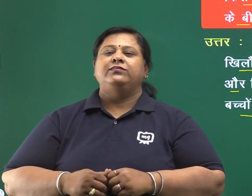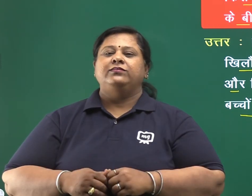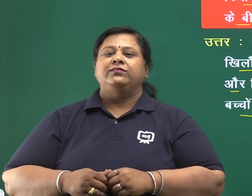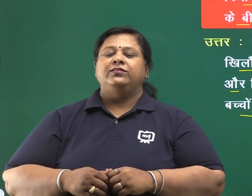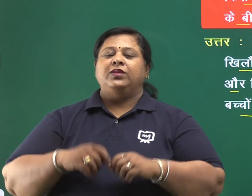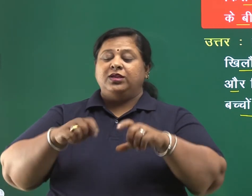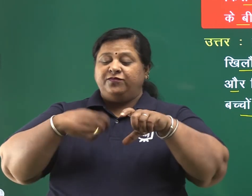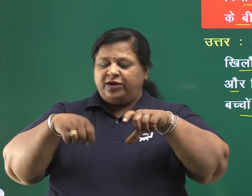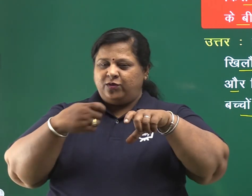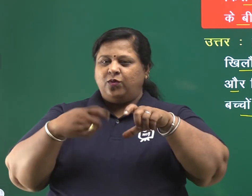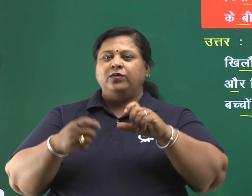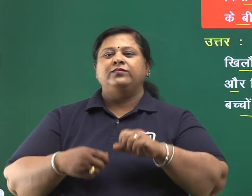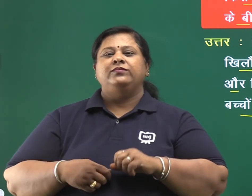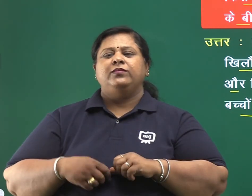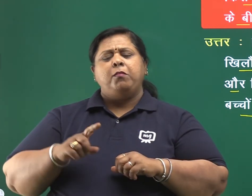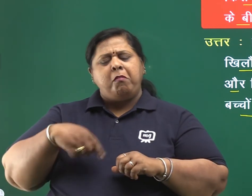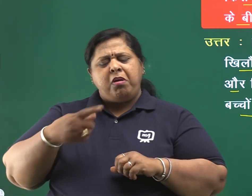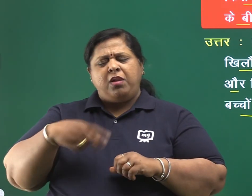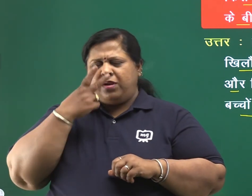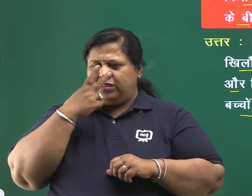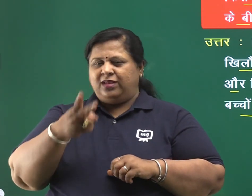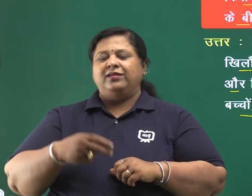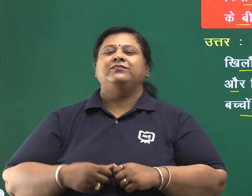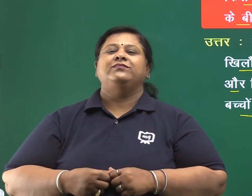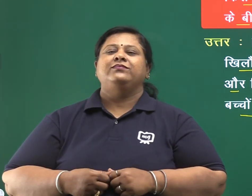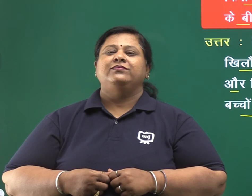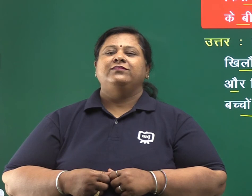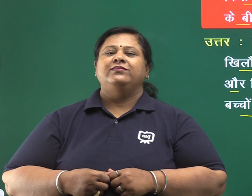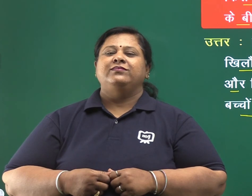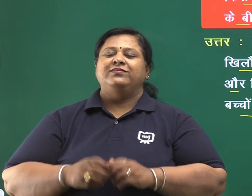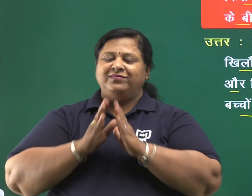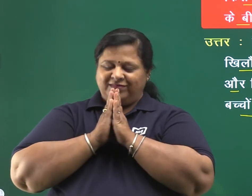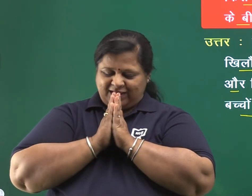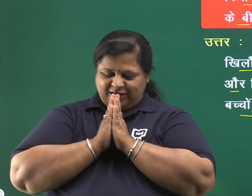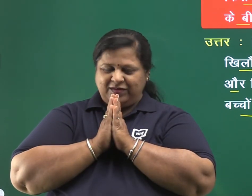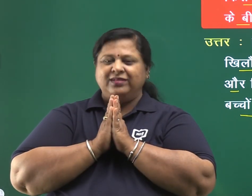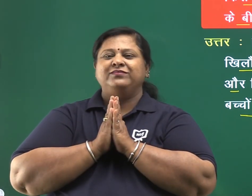रहकर इस वीडियो को बार बार देखें। धन्यवाद।